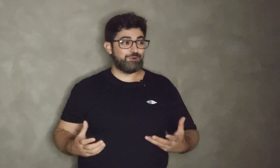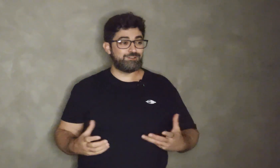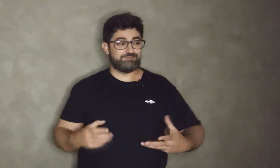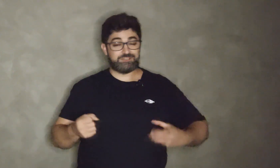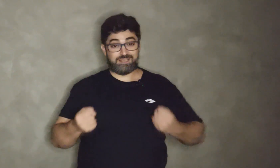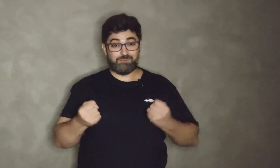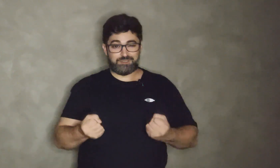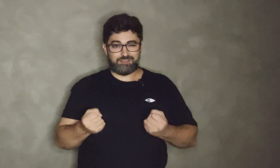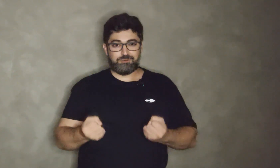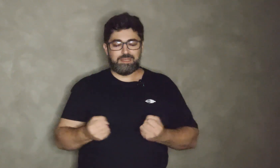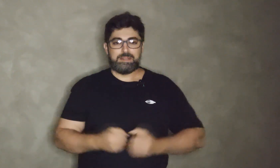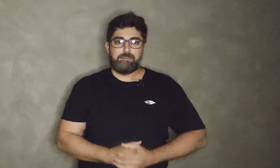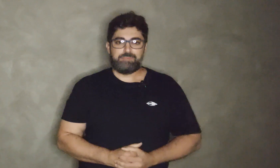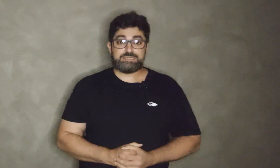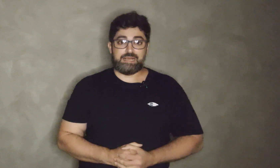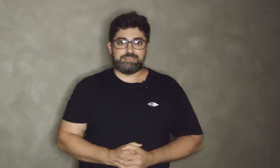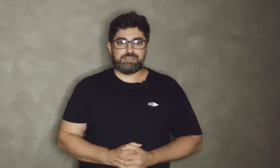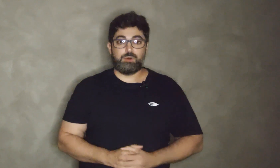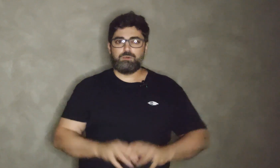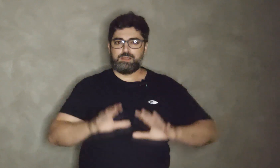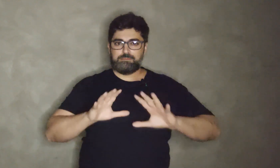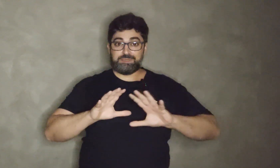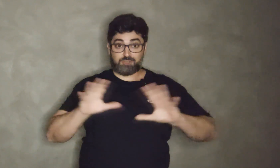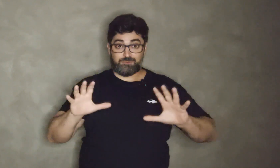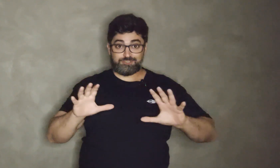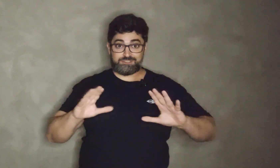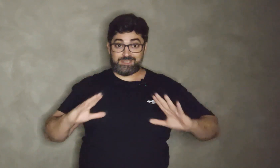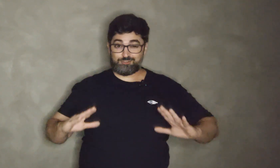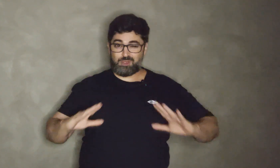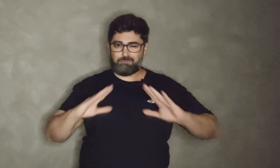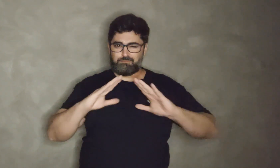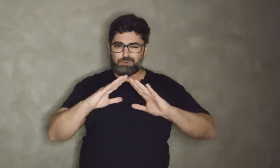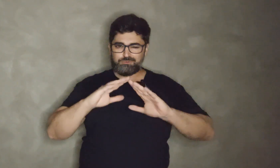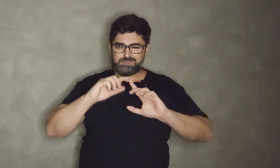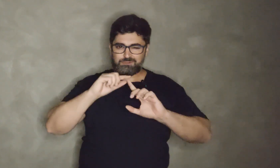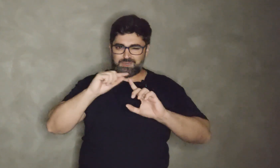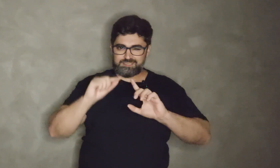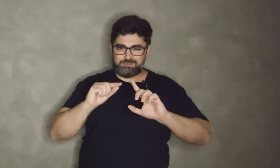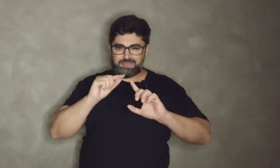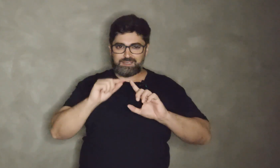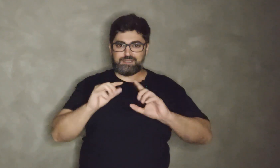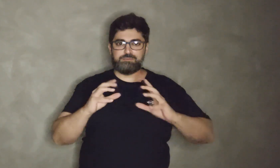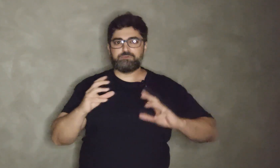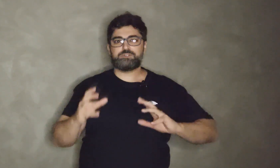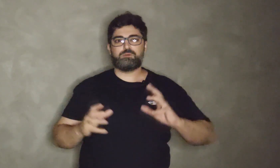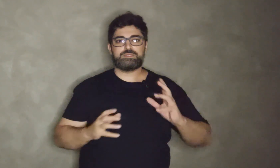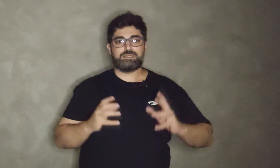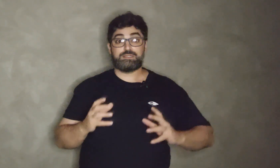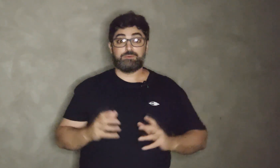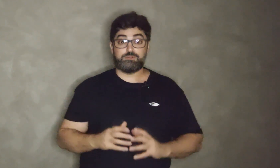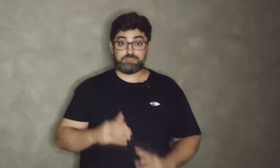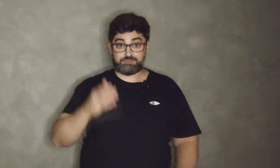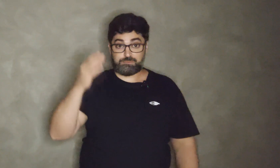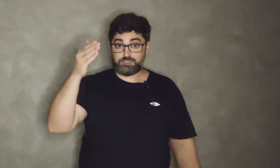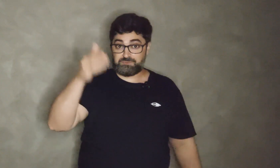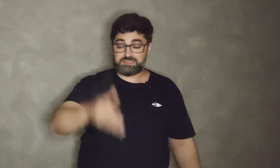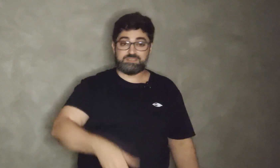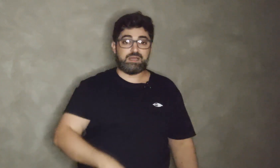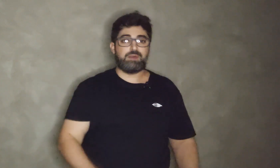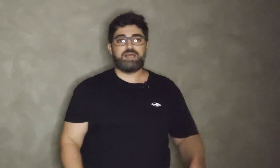concordo com você, é um pouquinho pesada, tá bom? Mas como eu disse, é só a ponta do iceberg ali para você começar a ter uma noção. Você pode pesquisar mais,